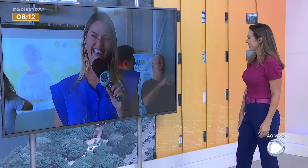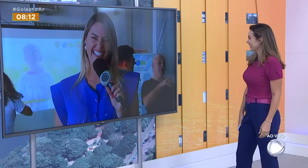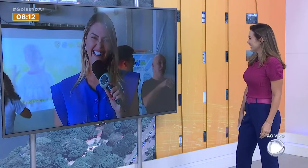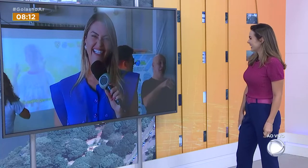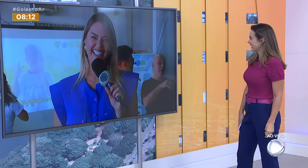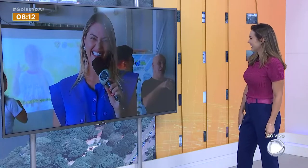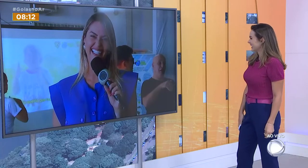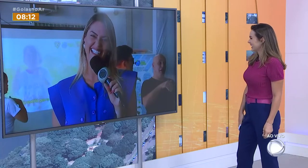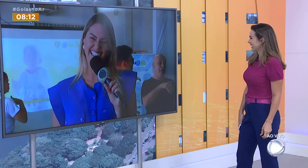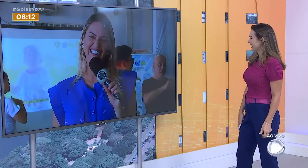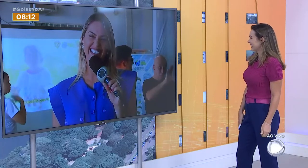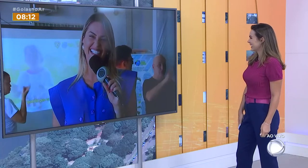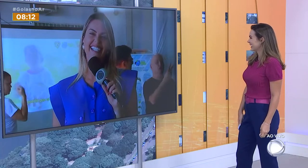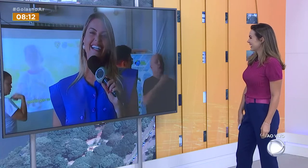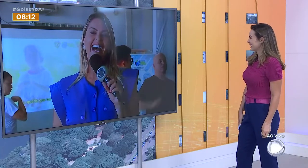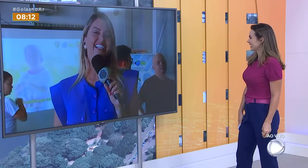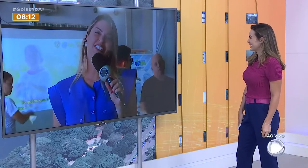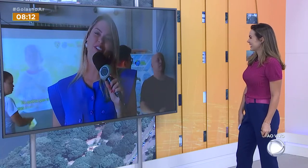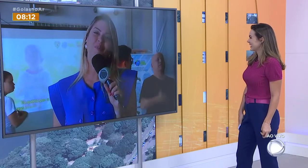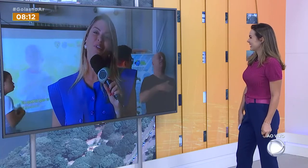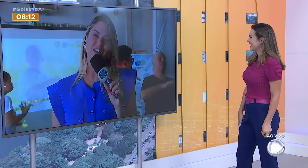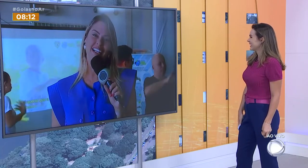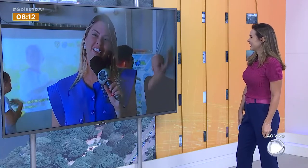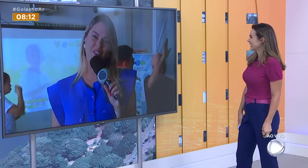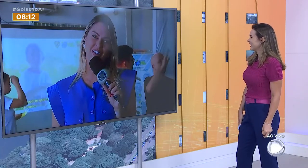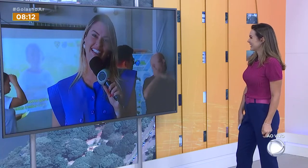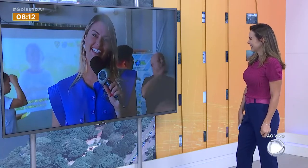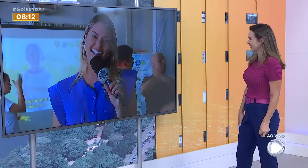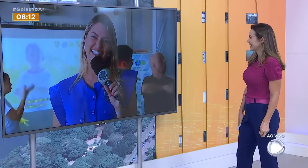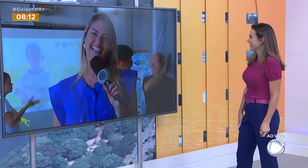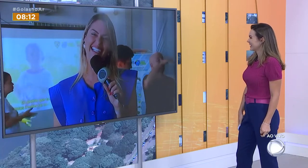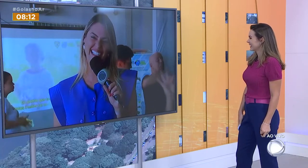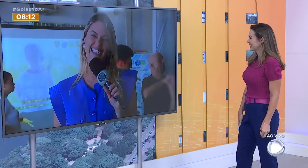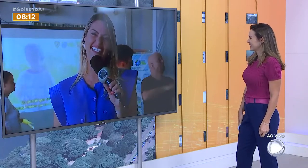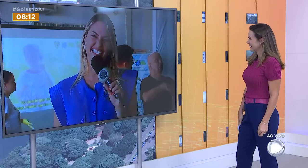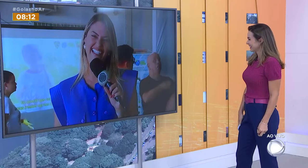Adorei! A gente fica muito feliz de aprender.